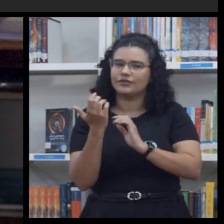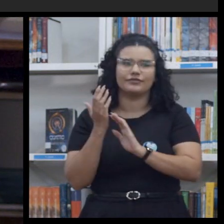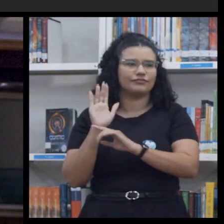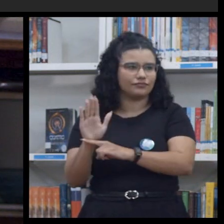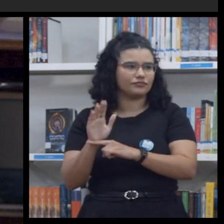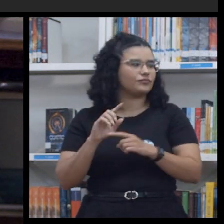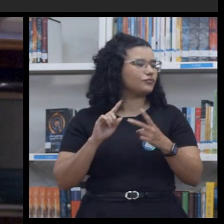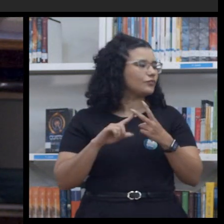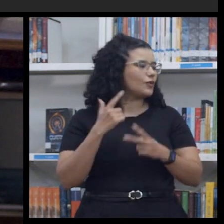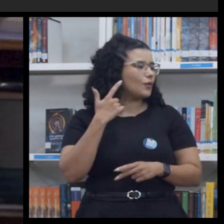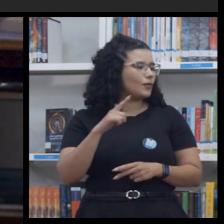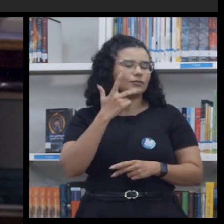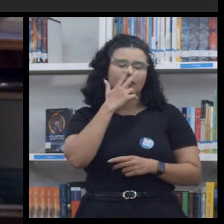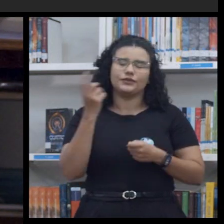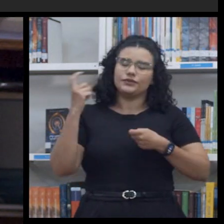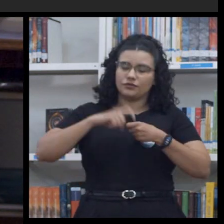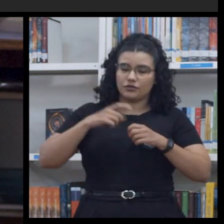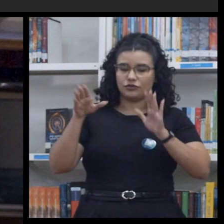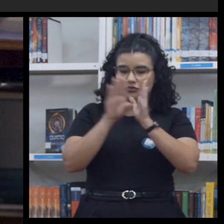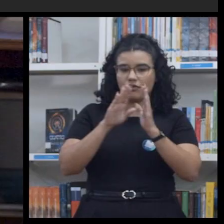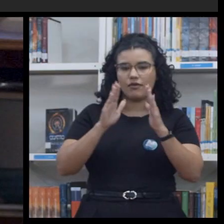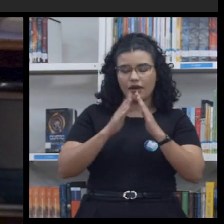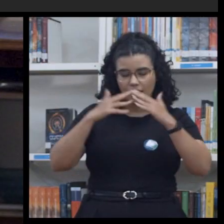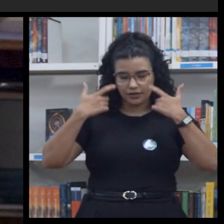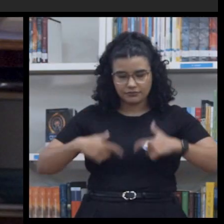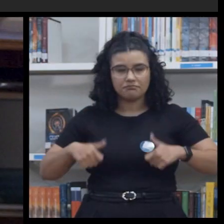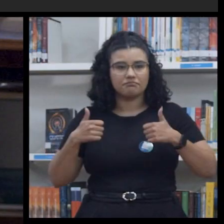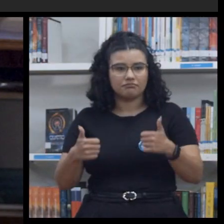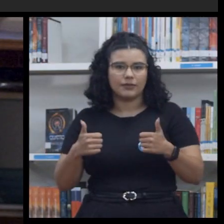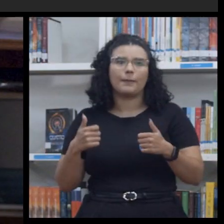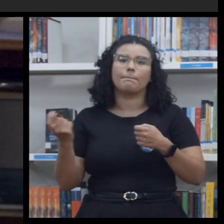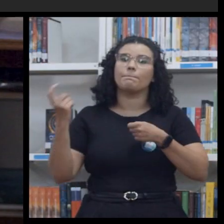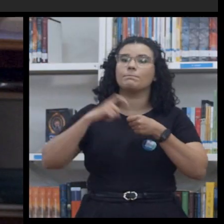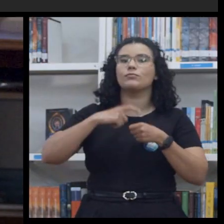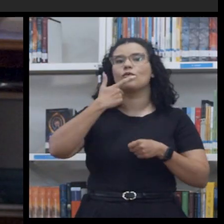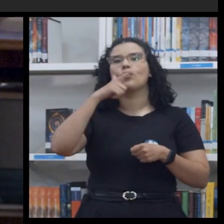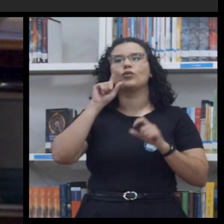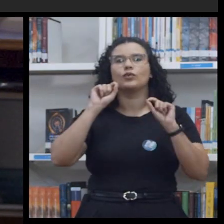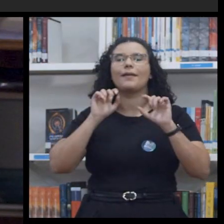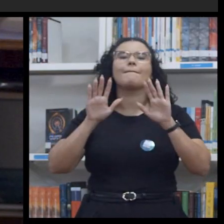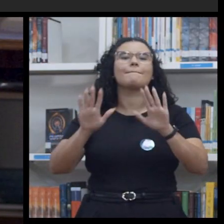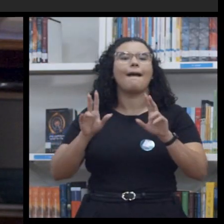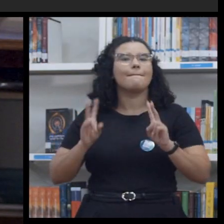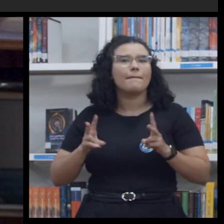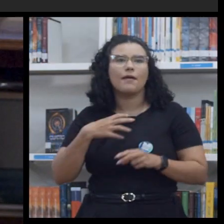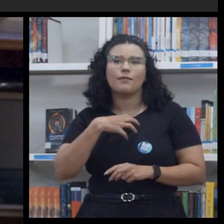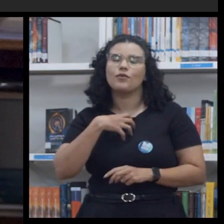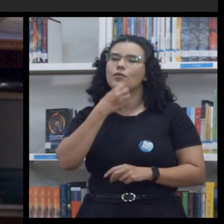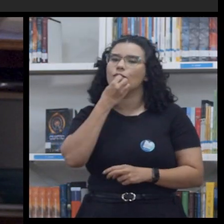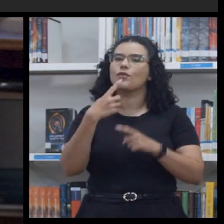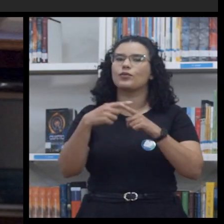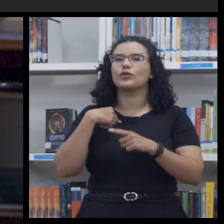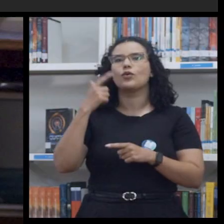A ressurreição, chegar em casa inteira, tal, não sei o quê, e o retorno com Elixir, mas mesmo assim foi muito bom, porque eu